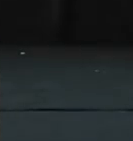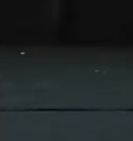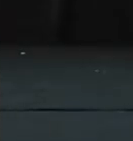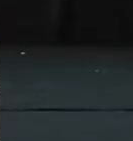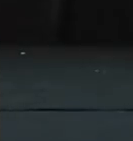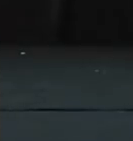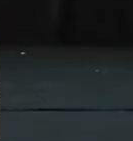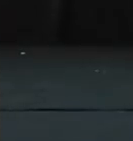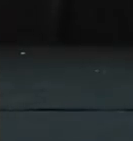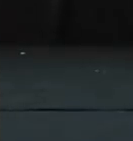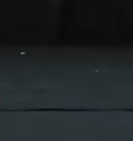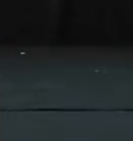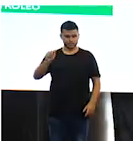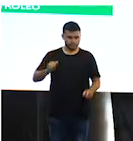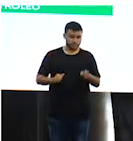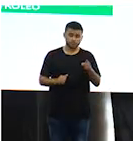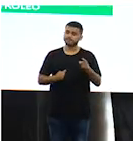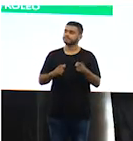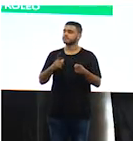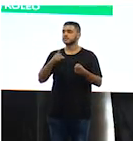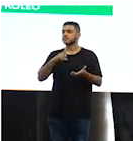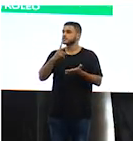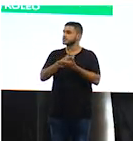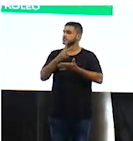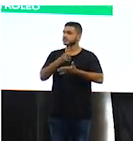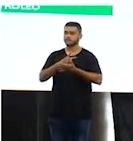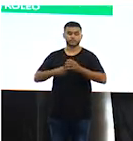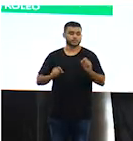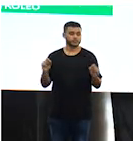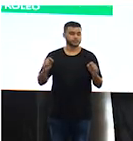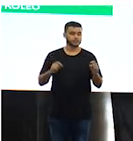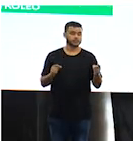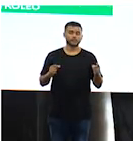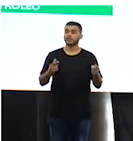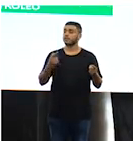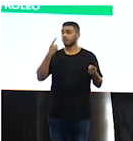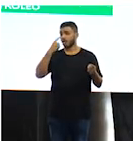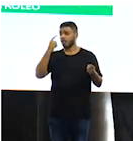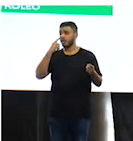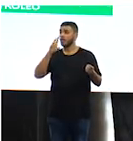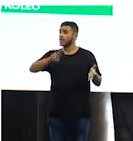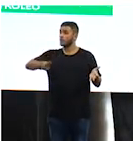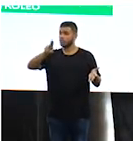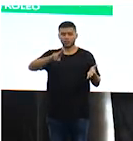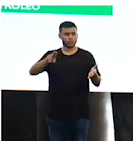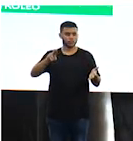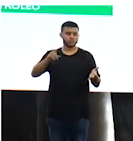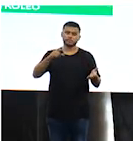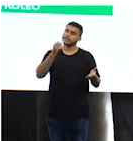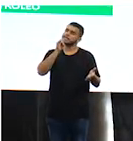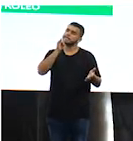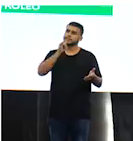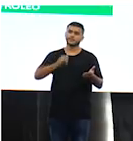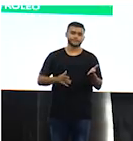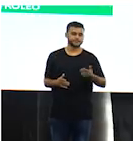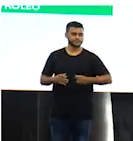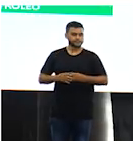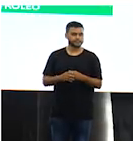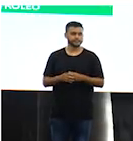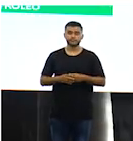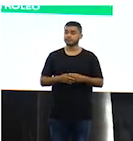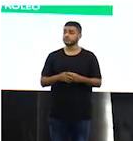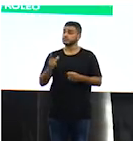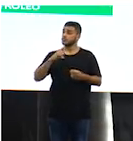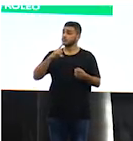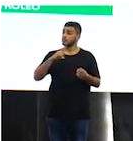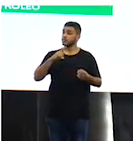energia? São fontes que são obtidas a partir do uso de uma primária. Por exemplo, essa